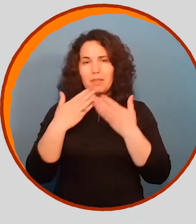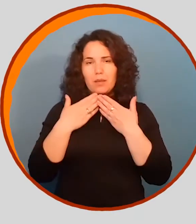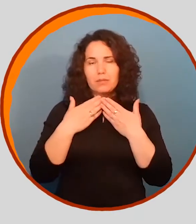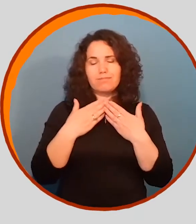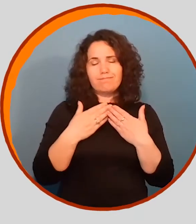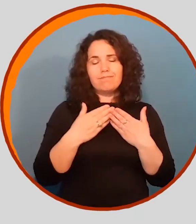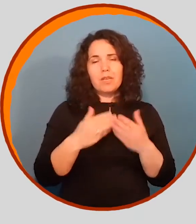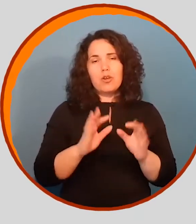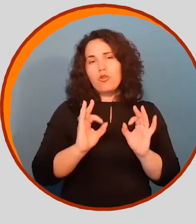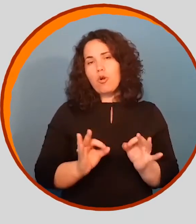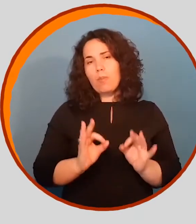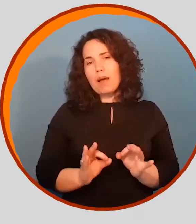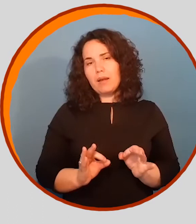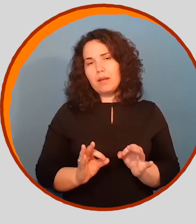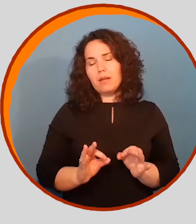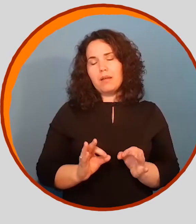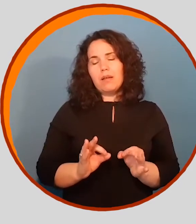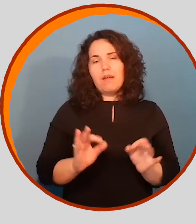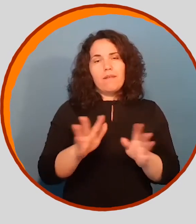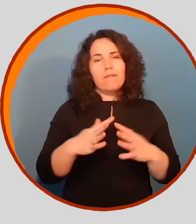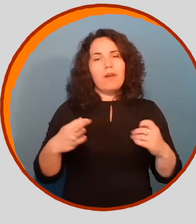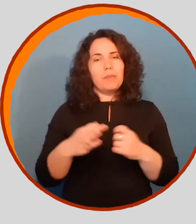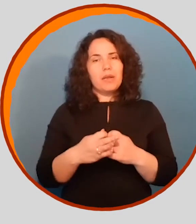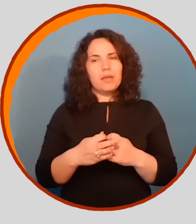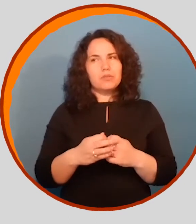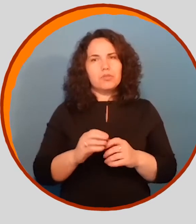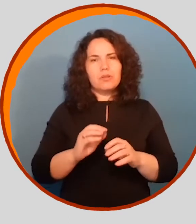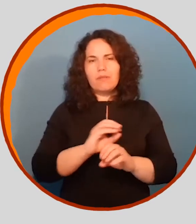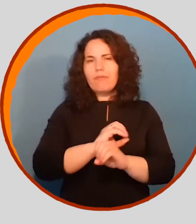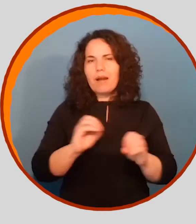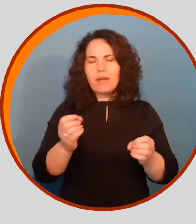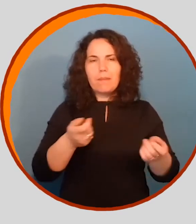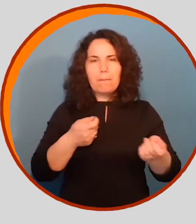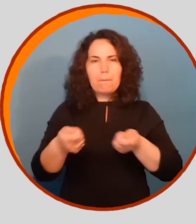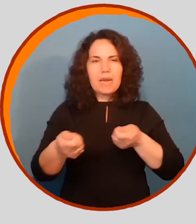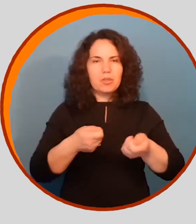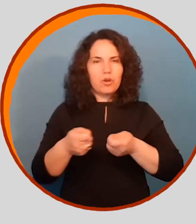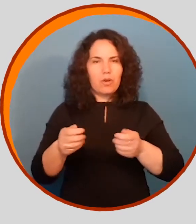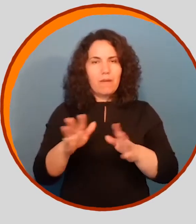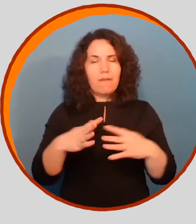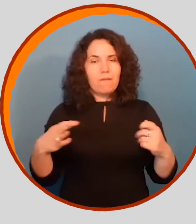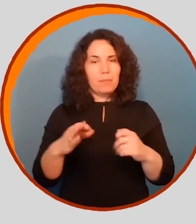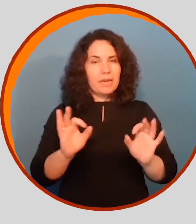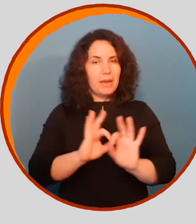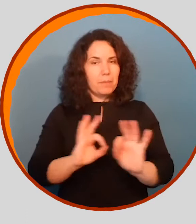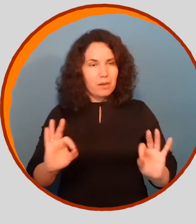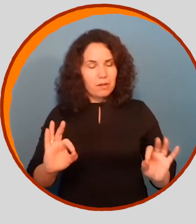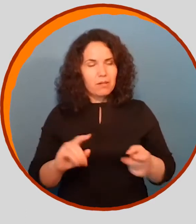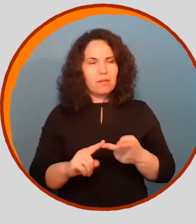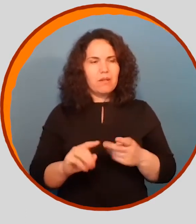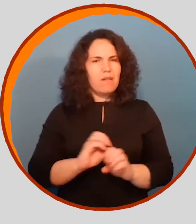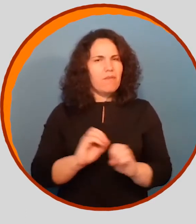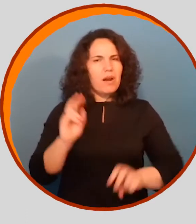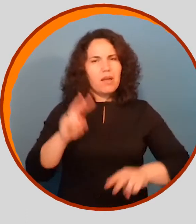kemi folur për familjet reziliente, ato që e kuptojnë që nuk kanë kontroll mbi situatën dhe ne nuk kemi kontroll